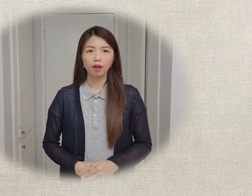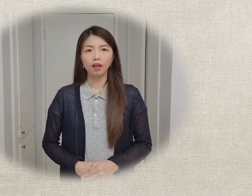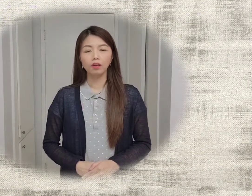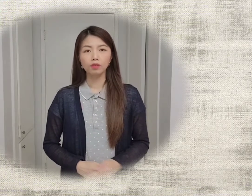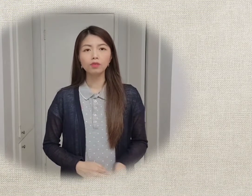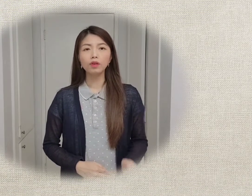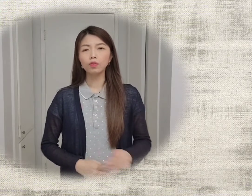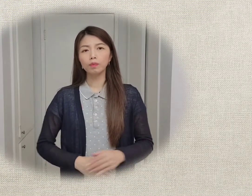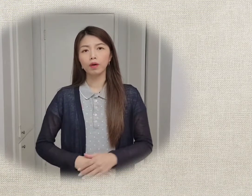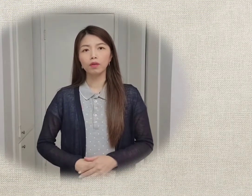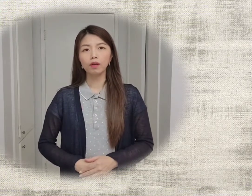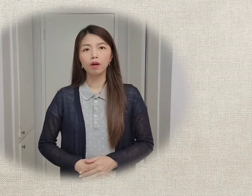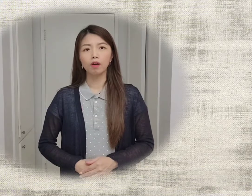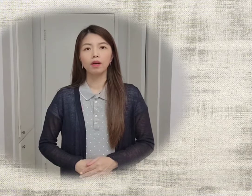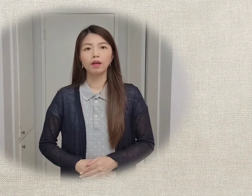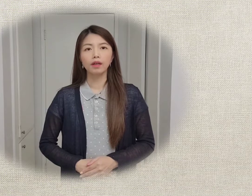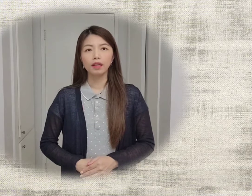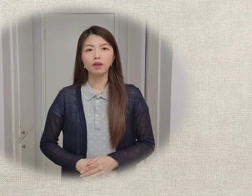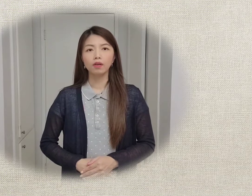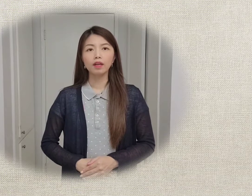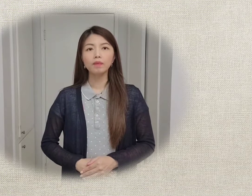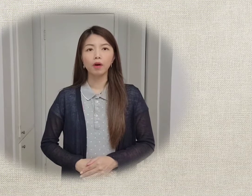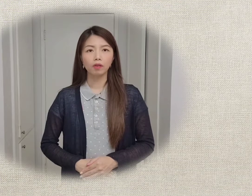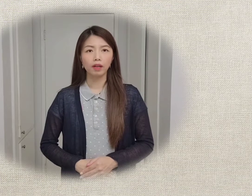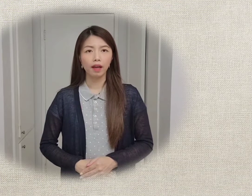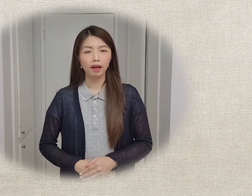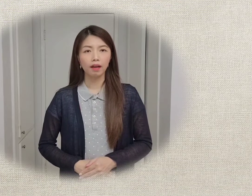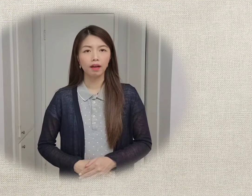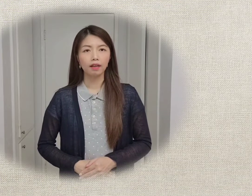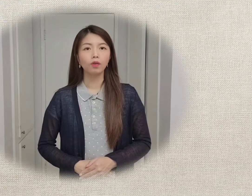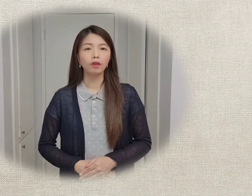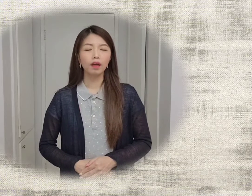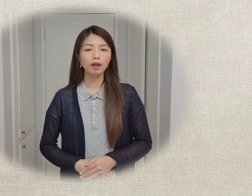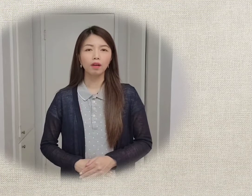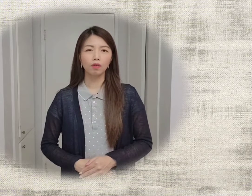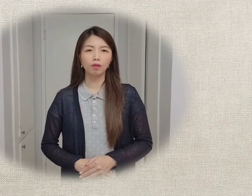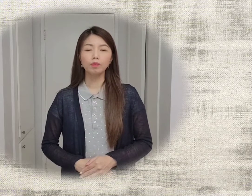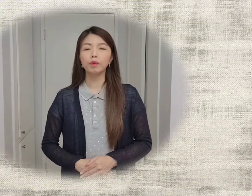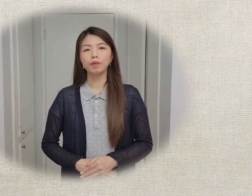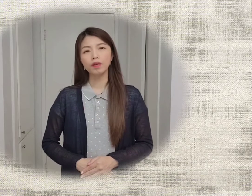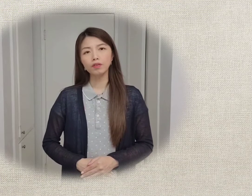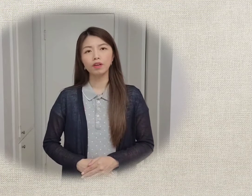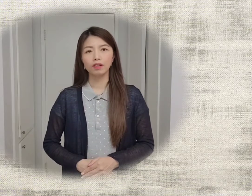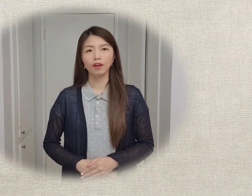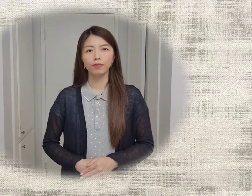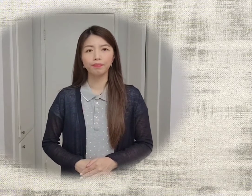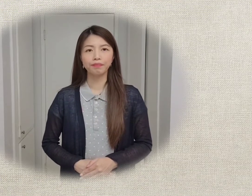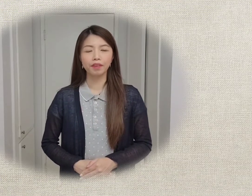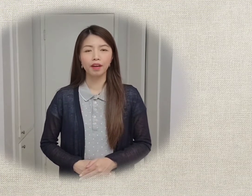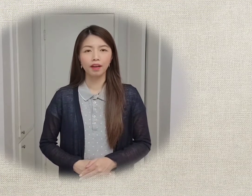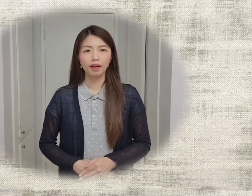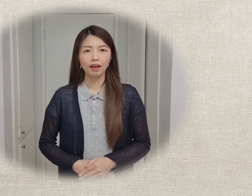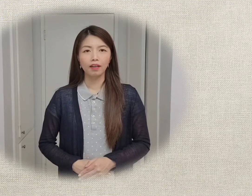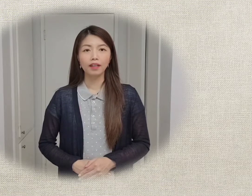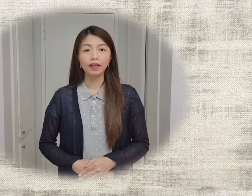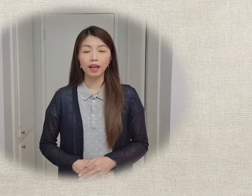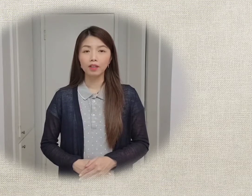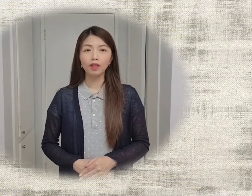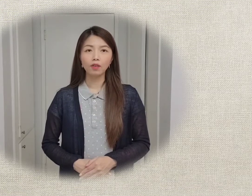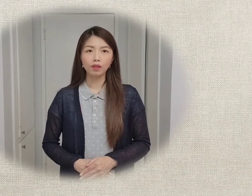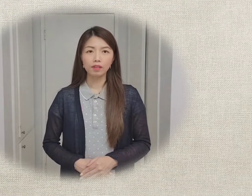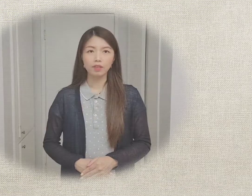계절. 이건 순서를 좀 바꿔서 계절이 변하다 이렇게 문법을 해주셔야 돼요.